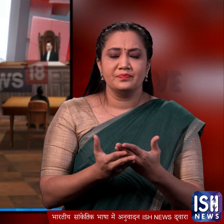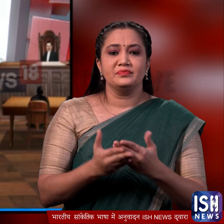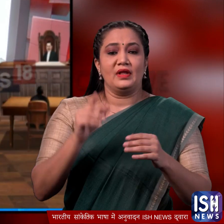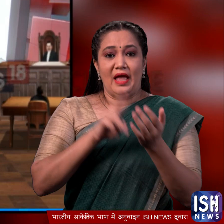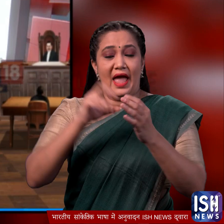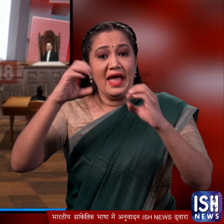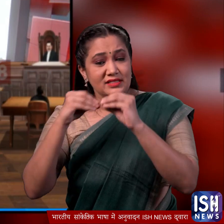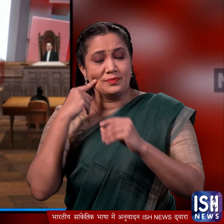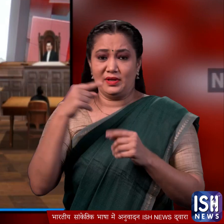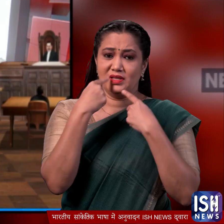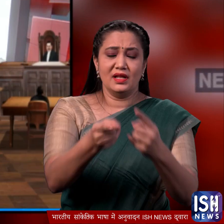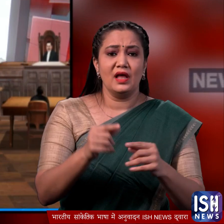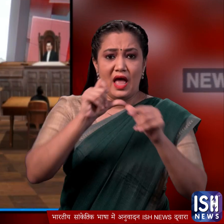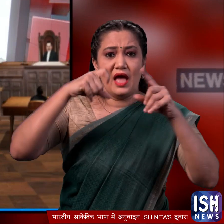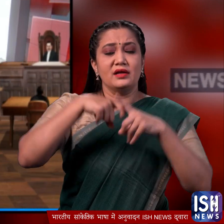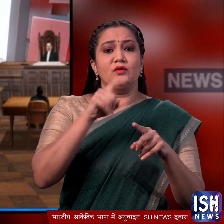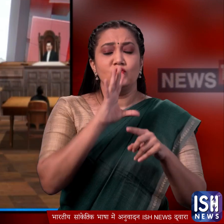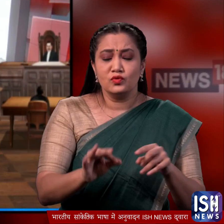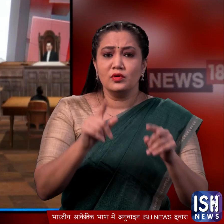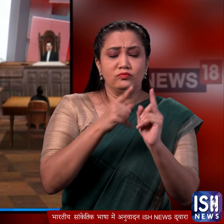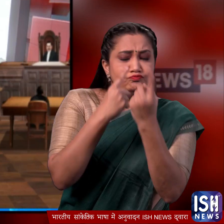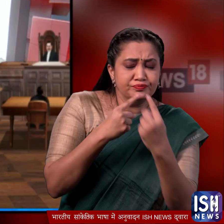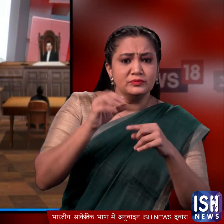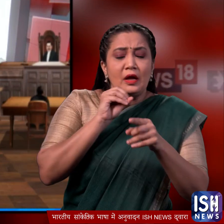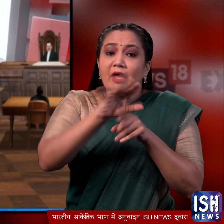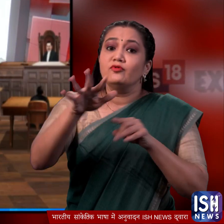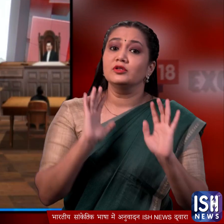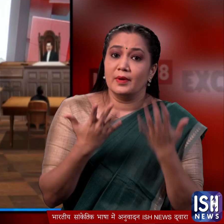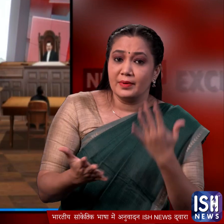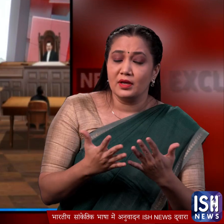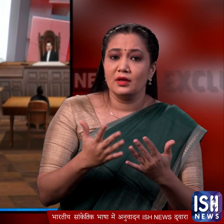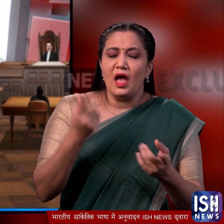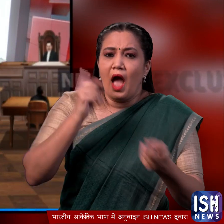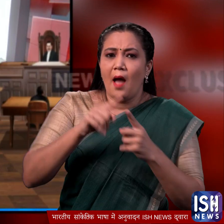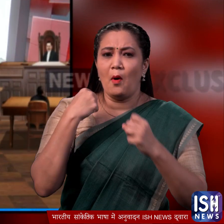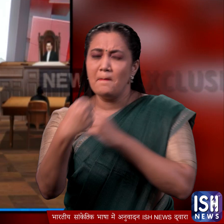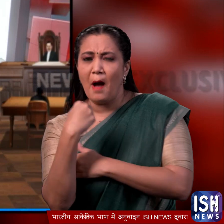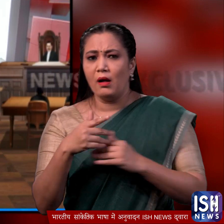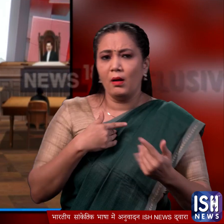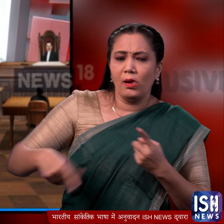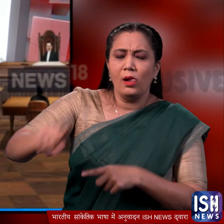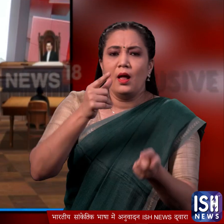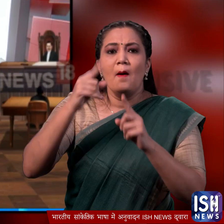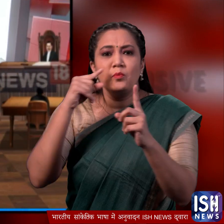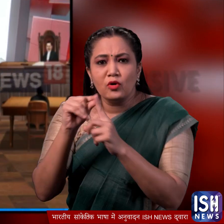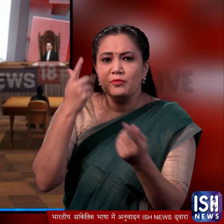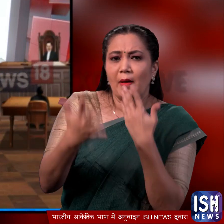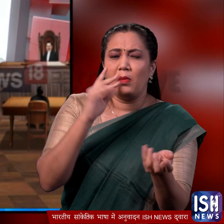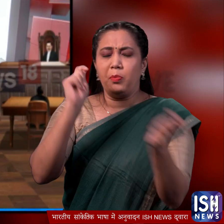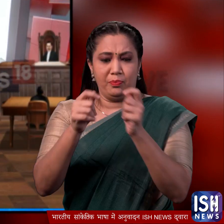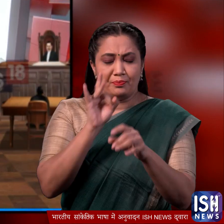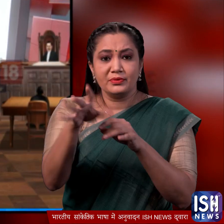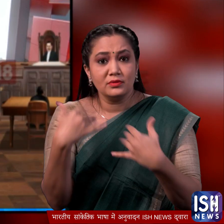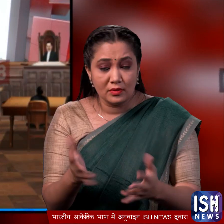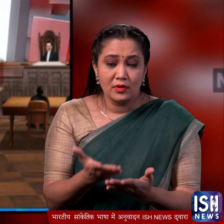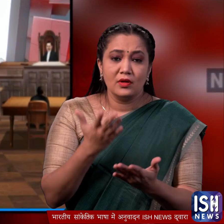जबकि एनसीबी की तरफ से कहा गया कि आर्यन इस केस की जांच को प्रभावित कर सकते हैं और अपने रसूख का इस्तेमाल करके सबूतों के साथ छेड़छाड़ कर